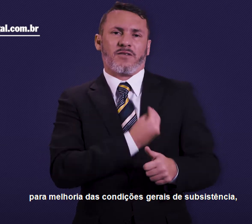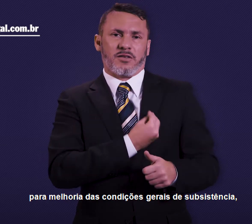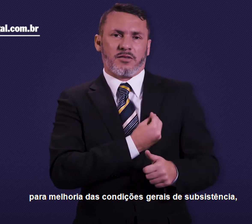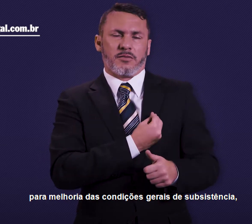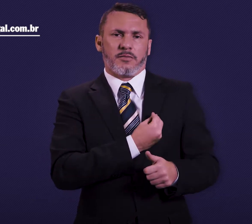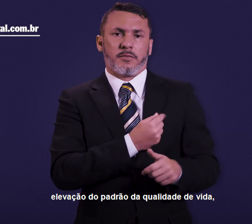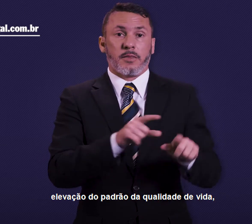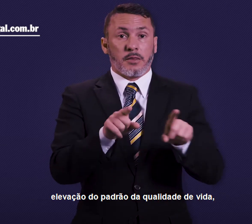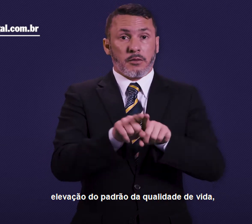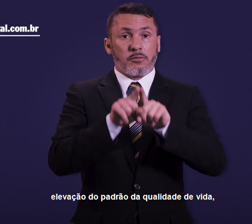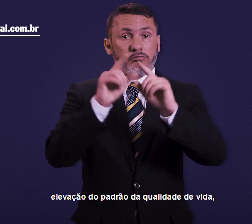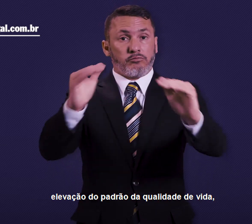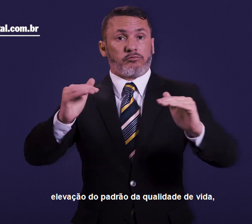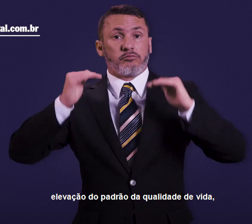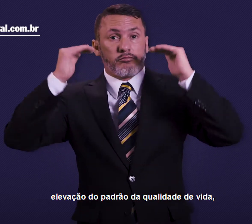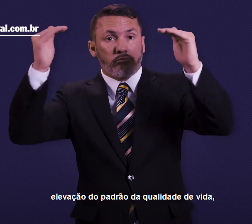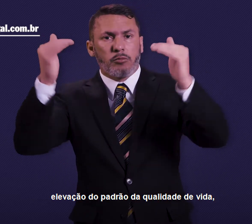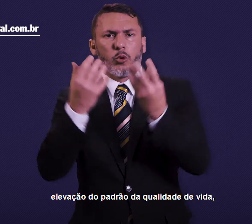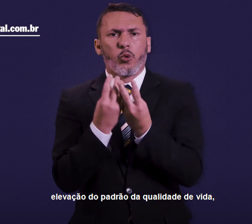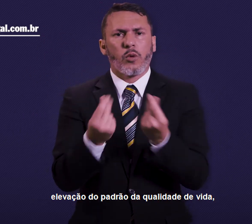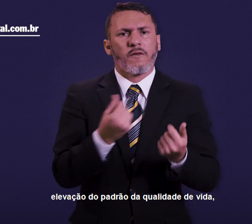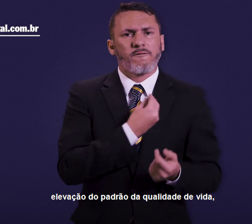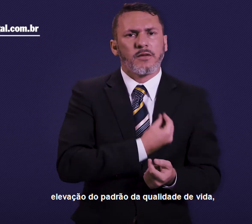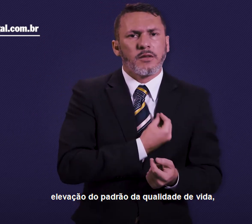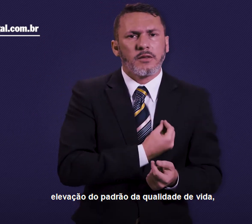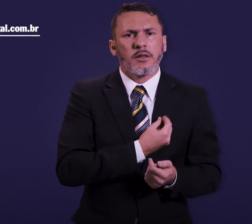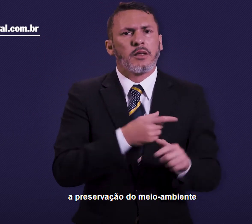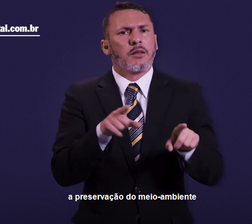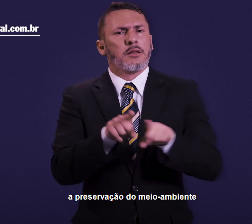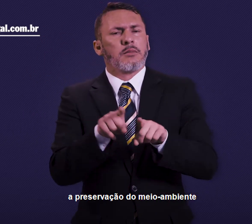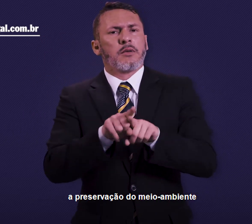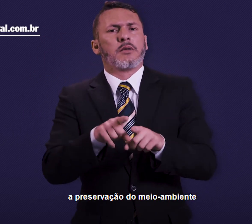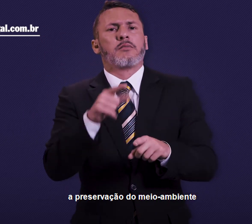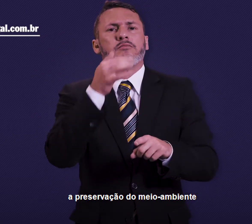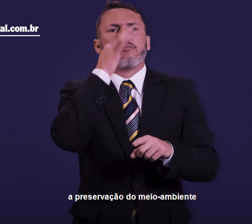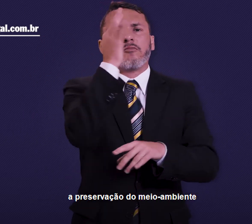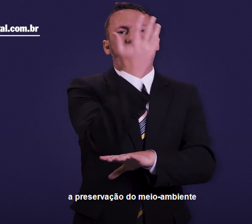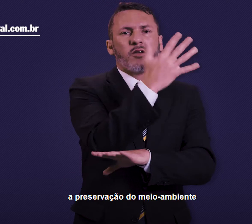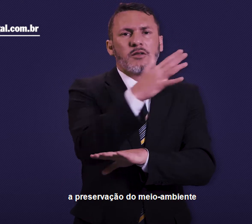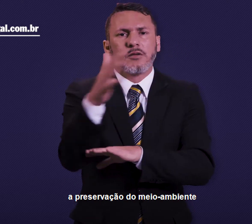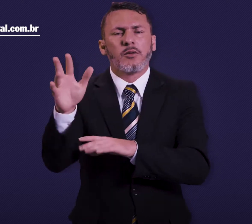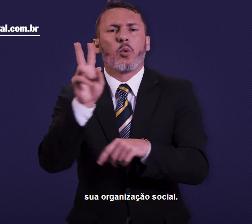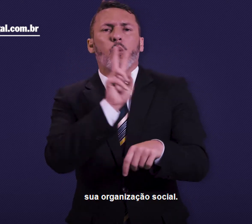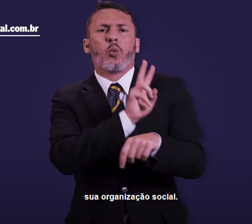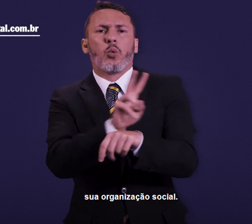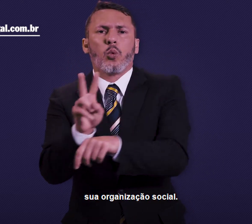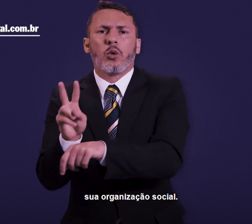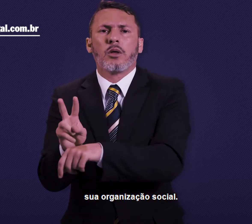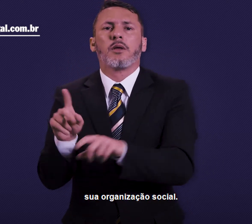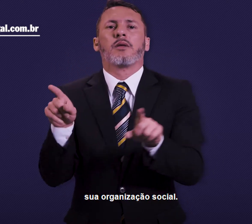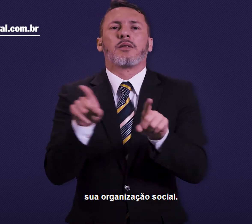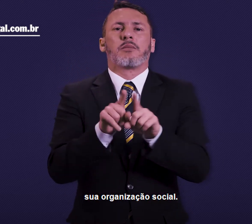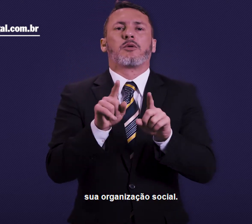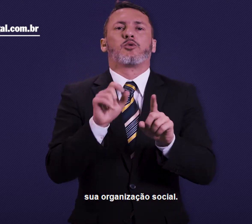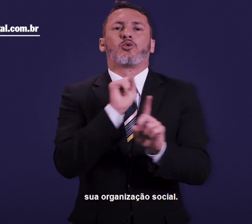subsistência, elevação do padrão da qualidade de vida, a preservação do meio ambiente e sua organização